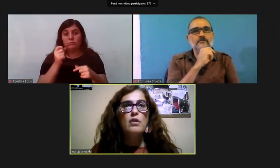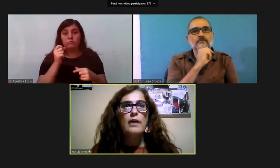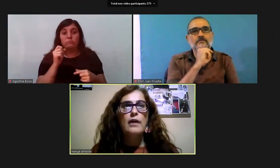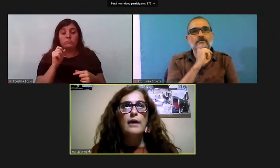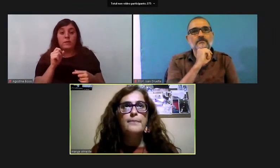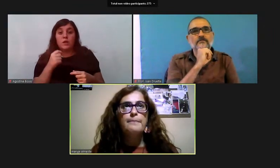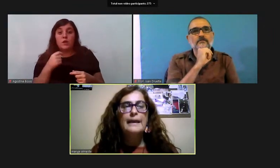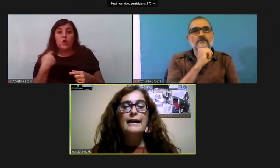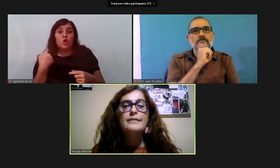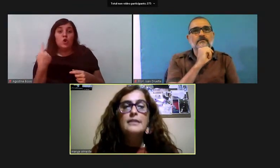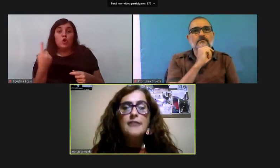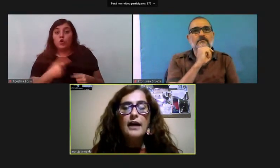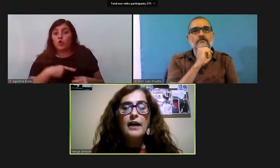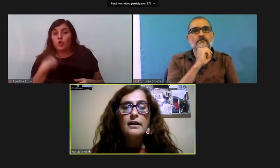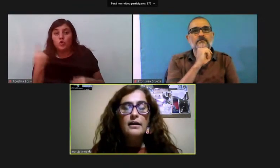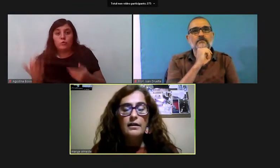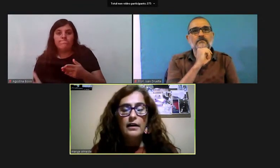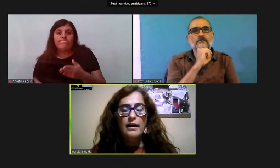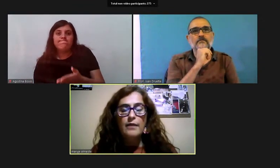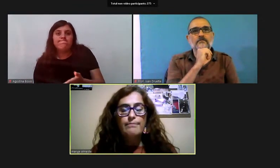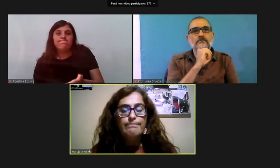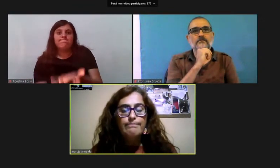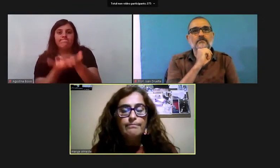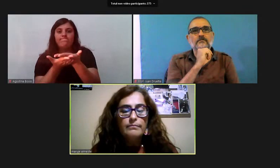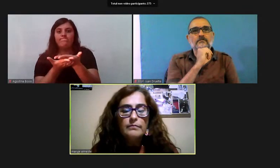podemos garantizar,